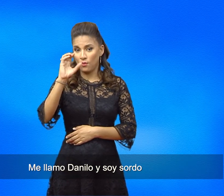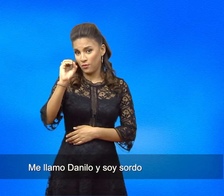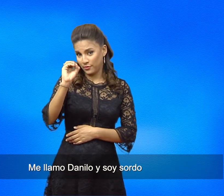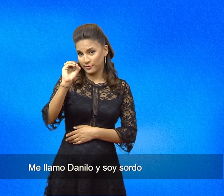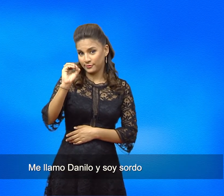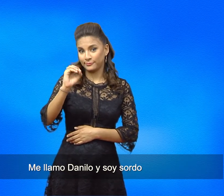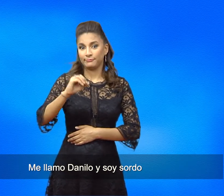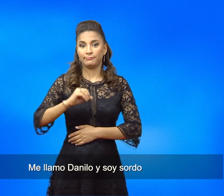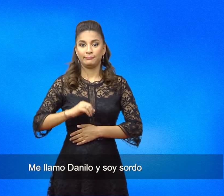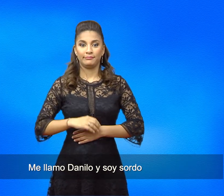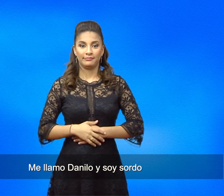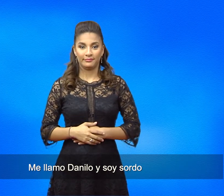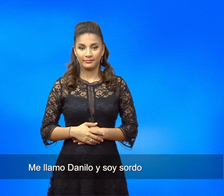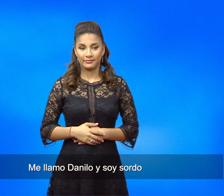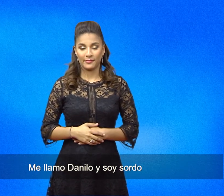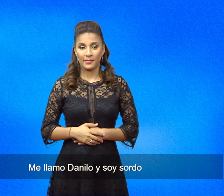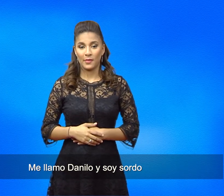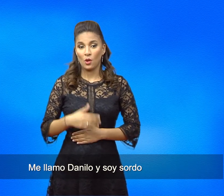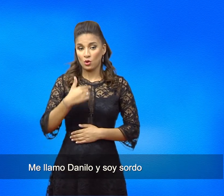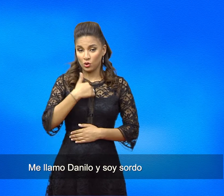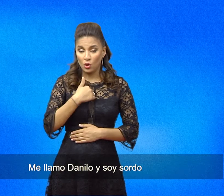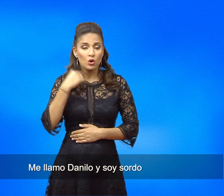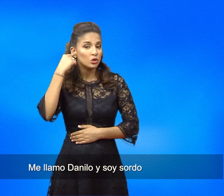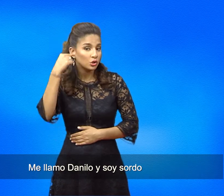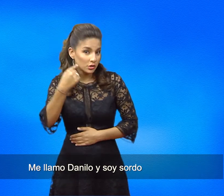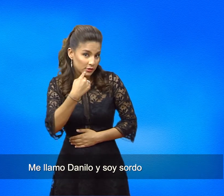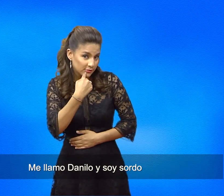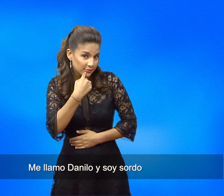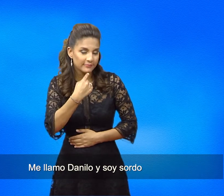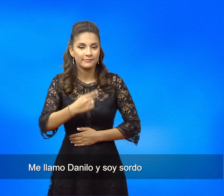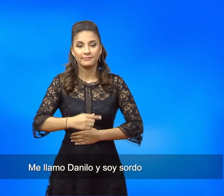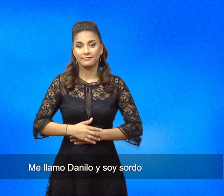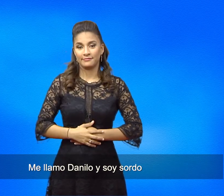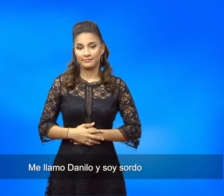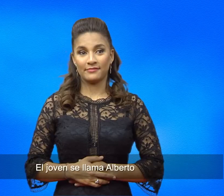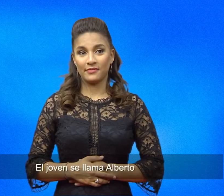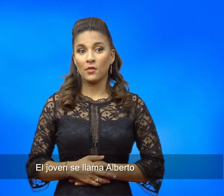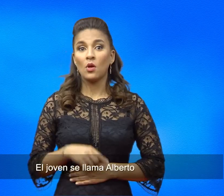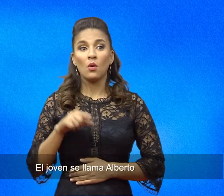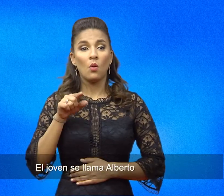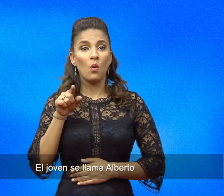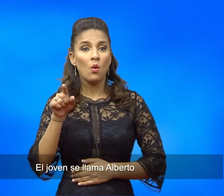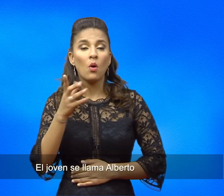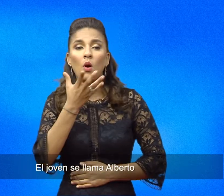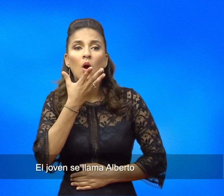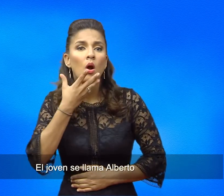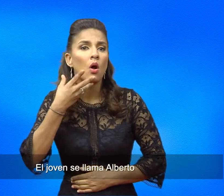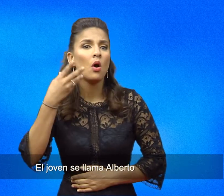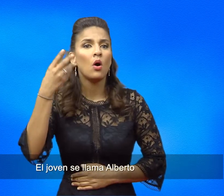danilo y soy sordo el joven